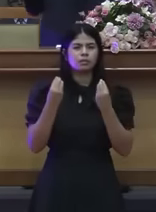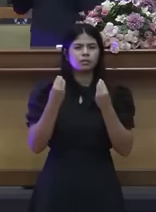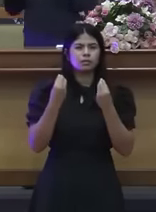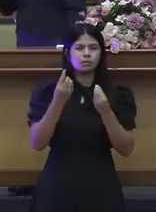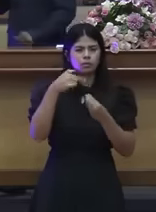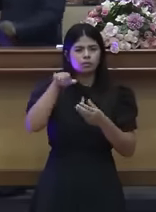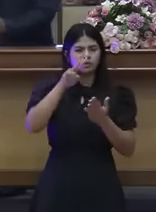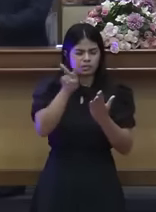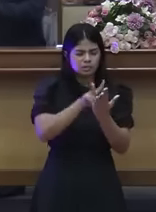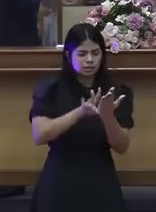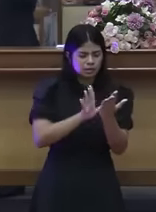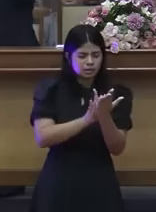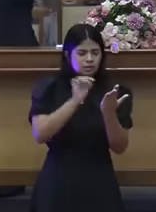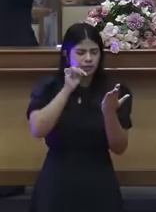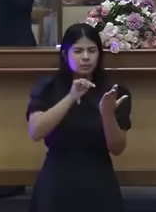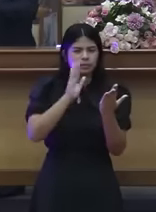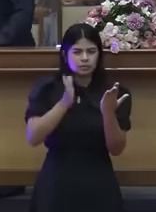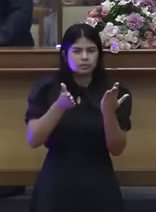que é para a tampa da chaleira voar?